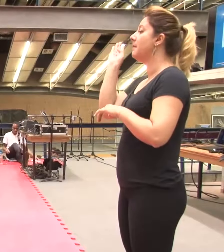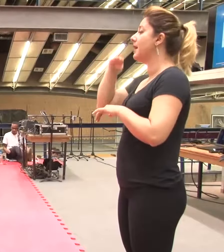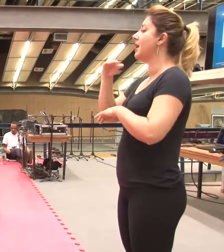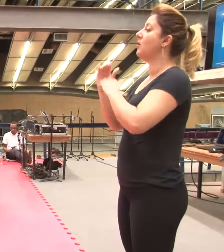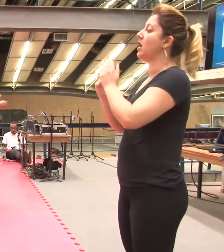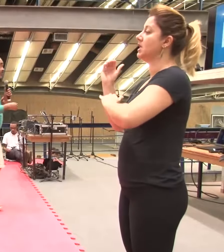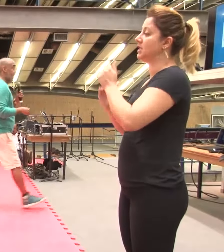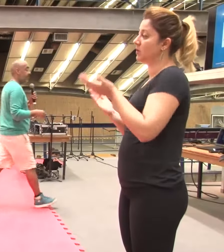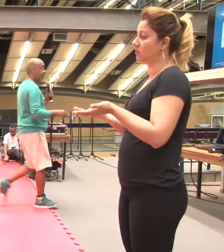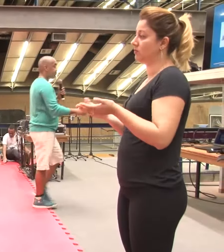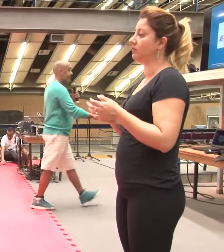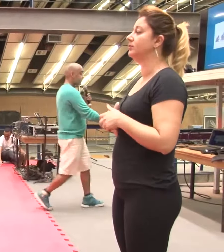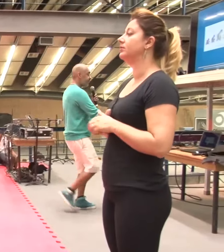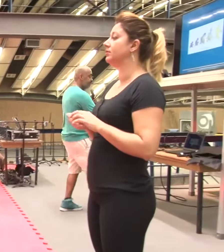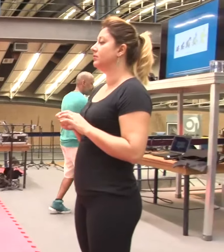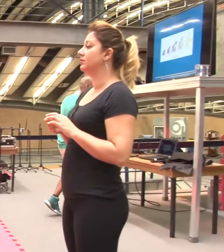em más ações. Tá?